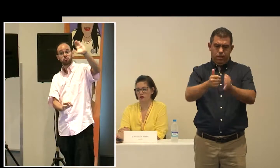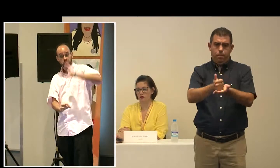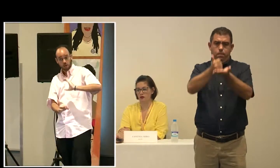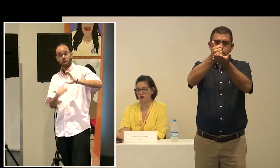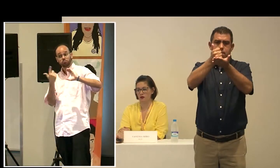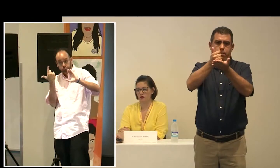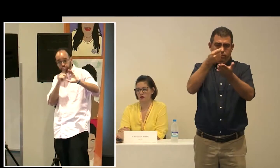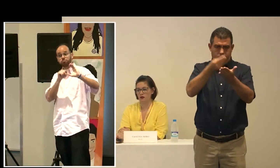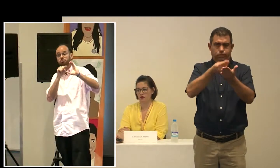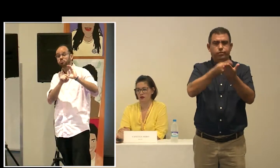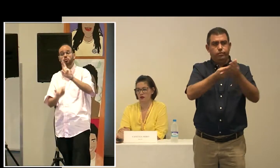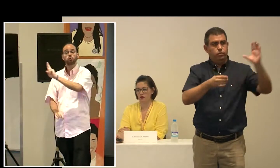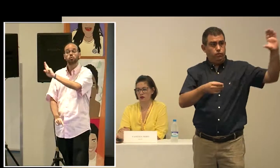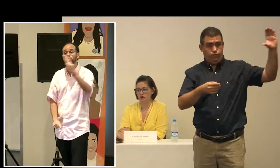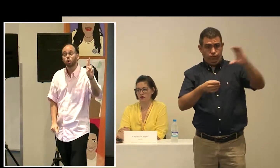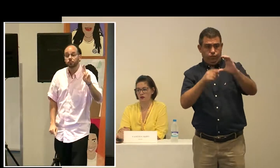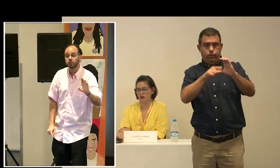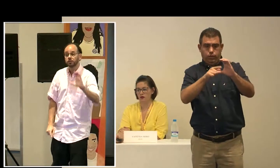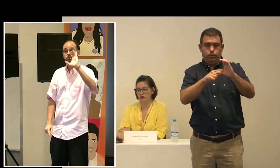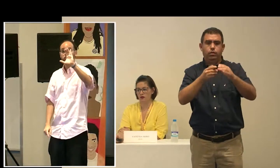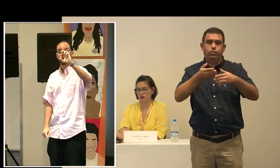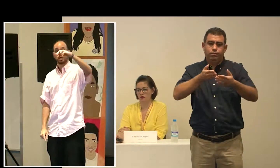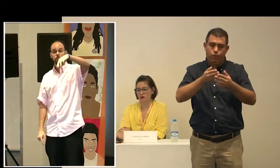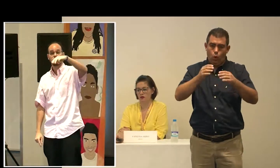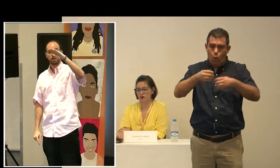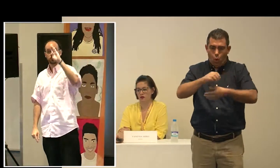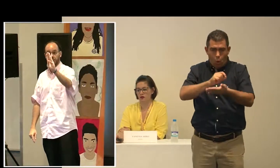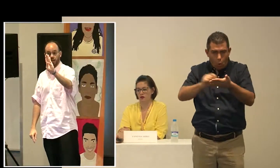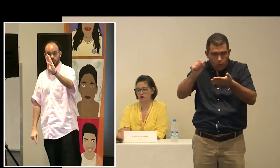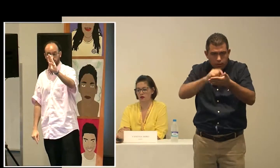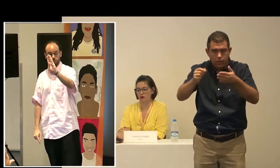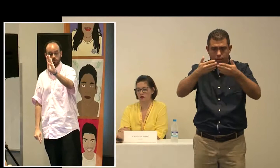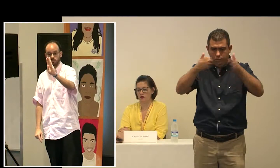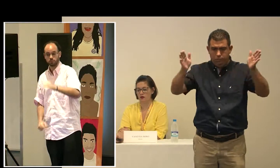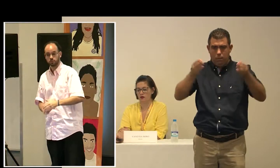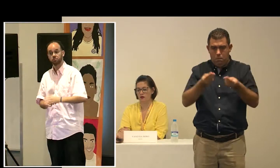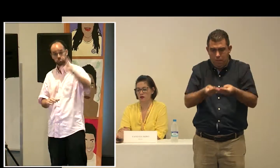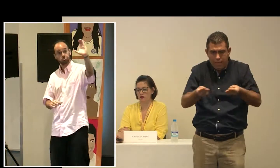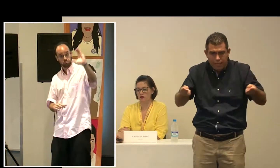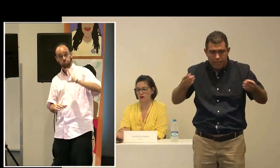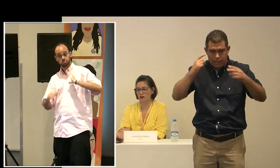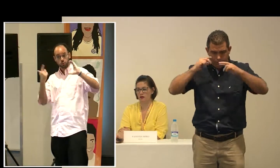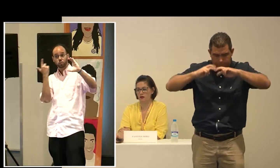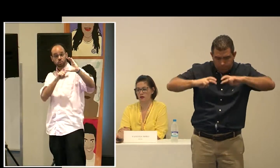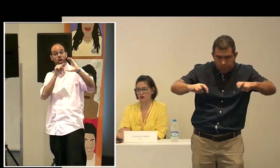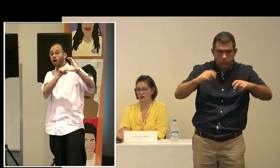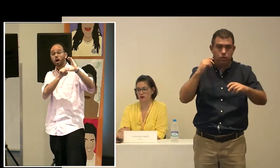Nós conseguimos, por meio de um projeto de produção de material, o financiamento da CMB.